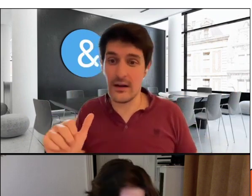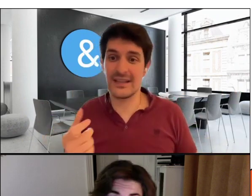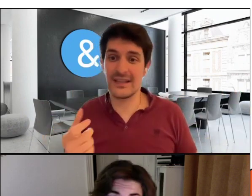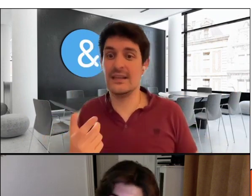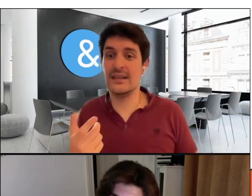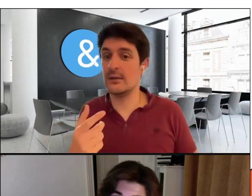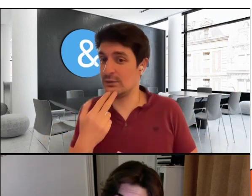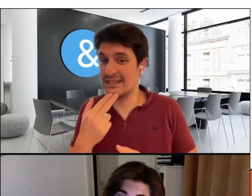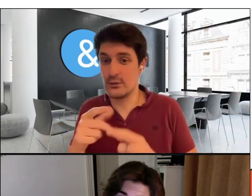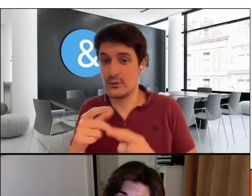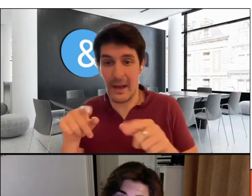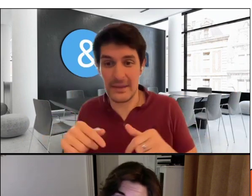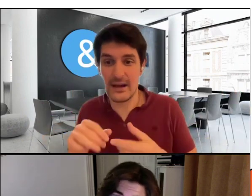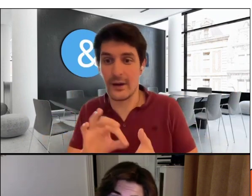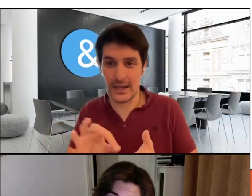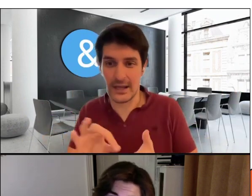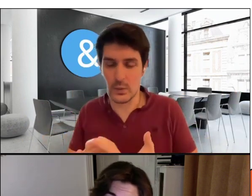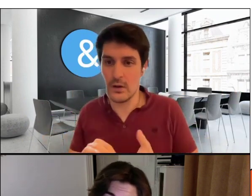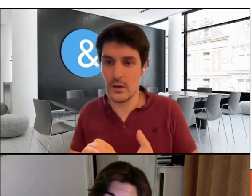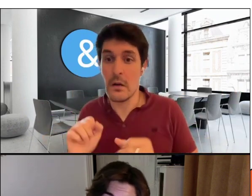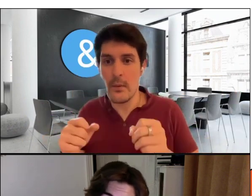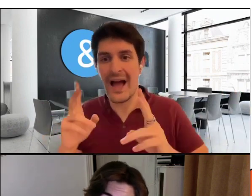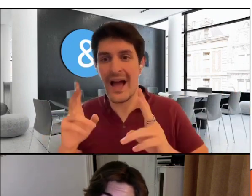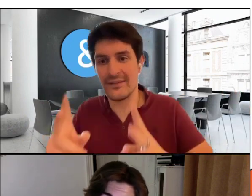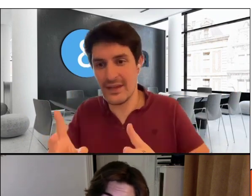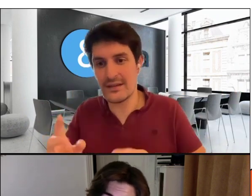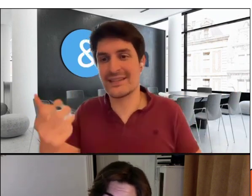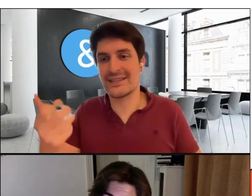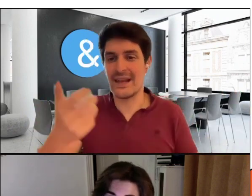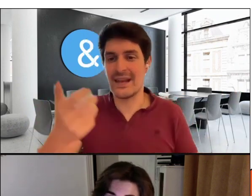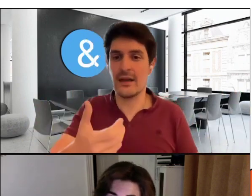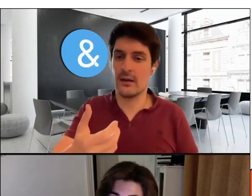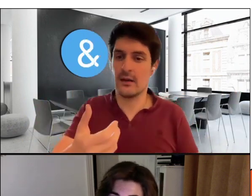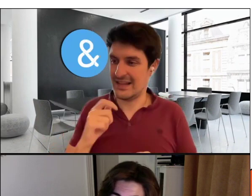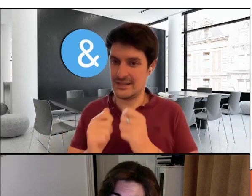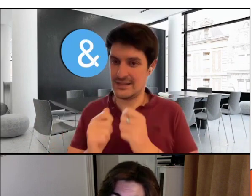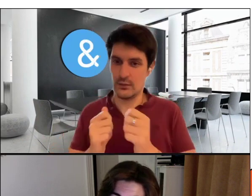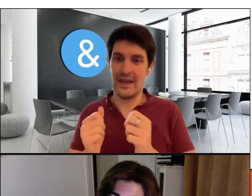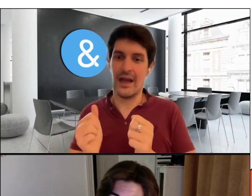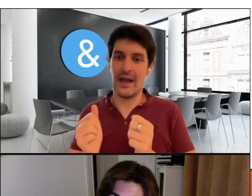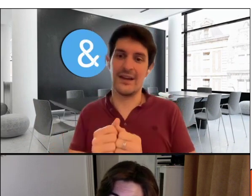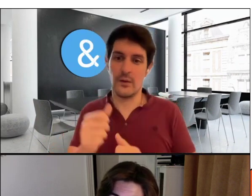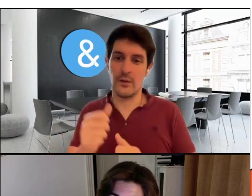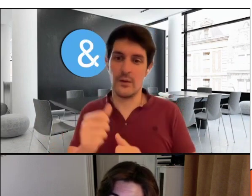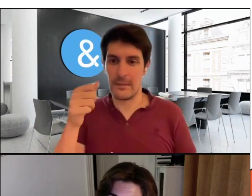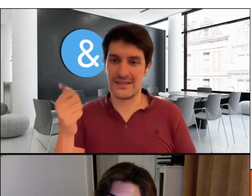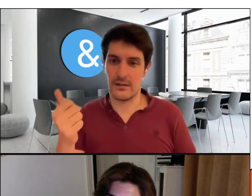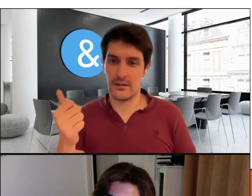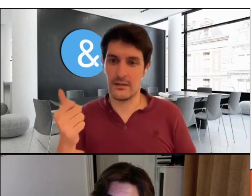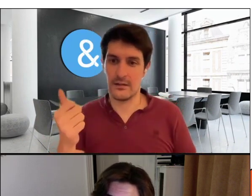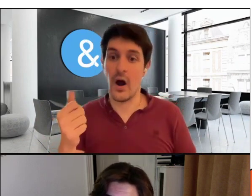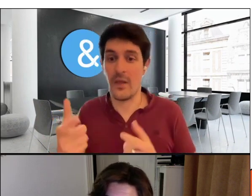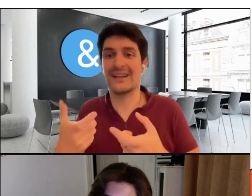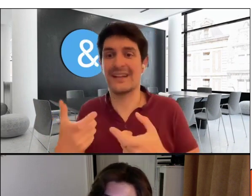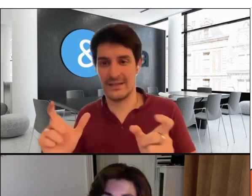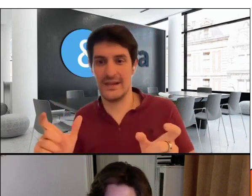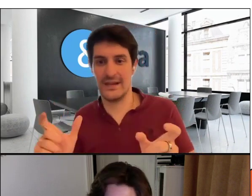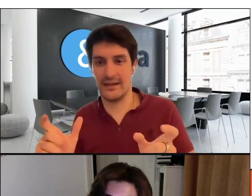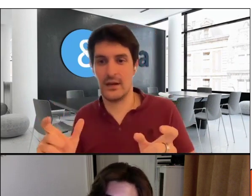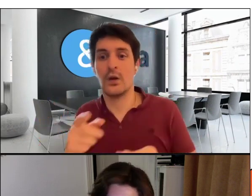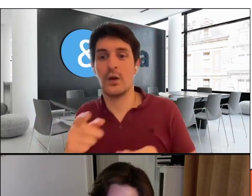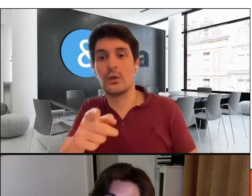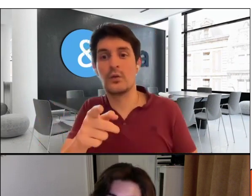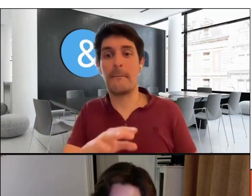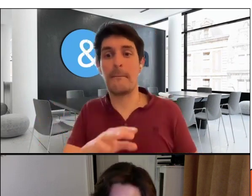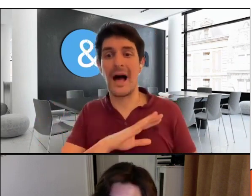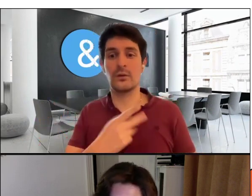qui utilise le papier, le crayon, peut arriver, scanner et discuter avec le pharmacien en accessibilité. Et